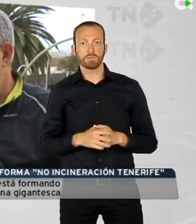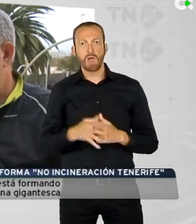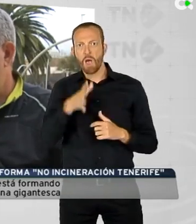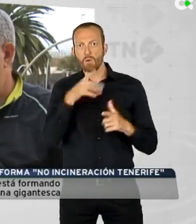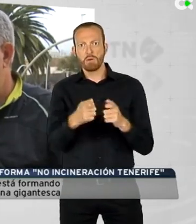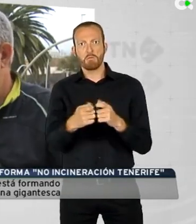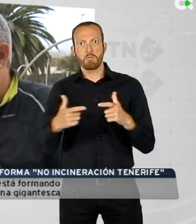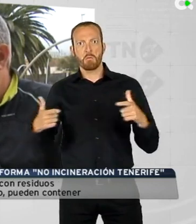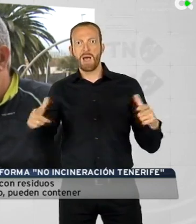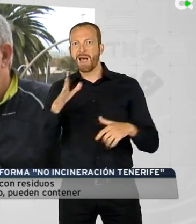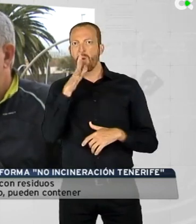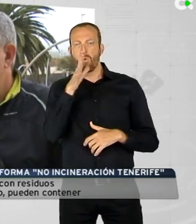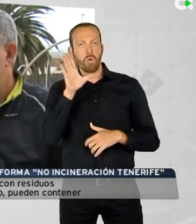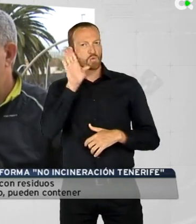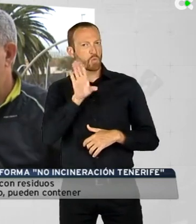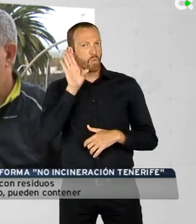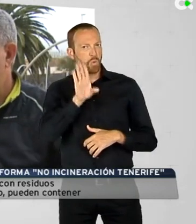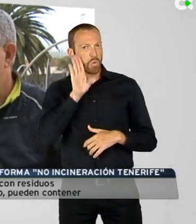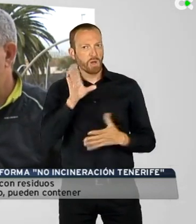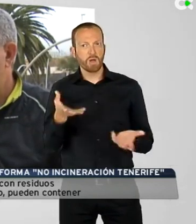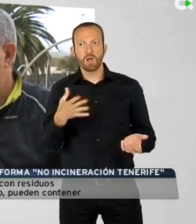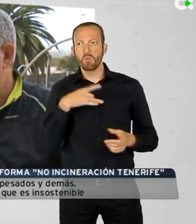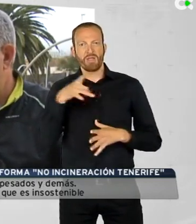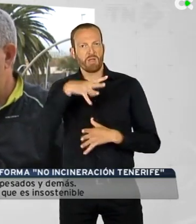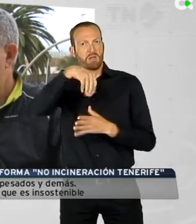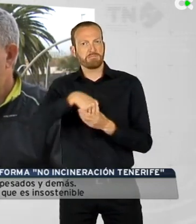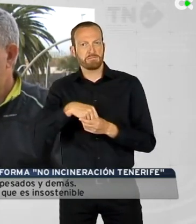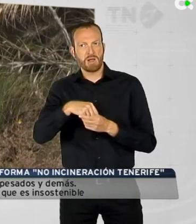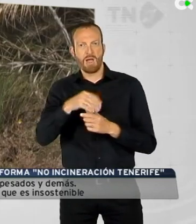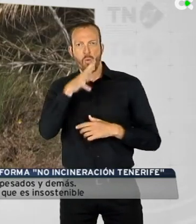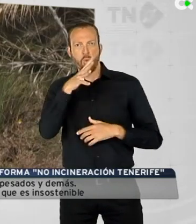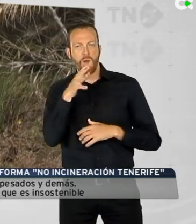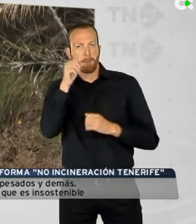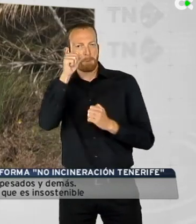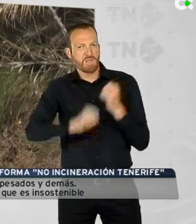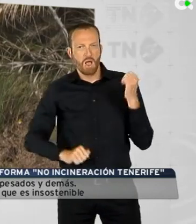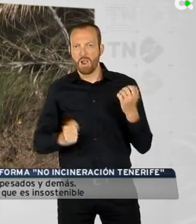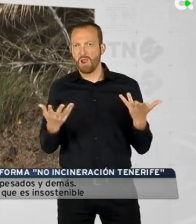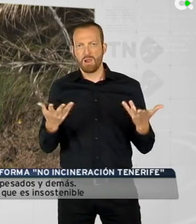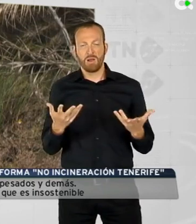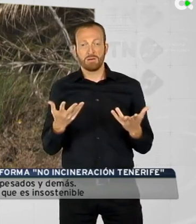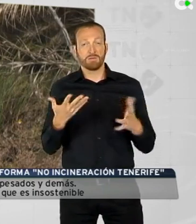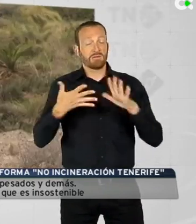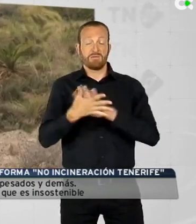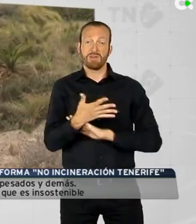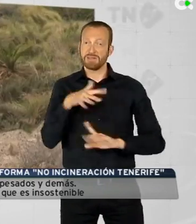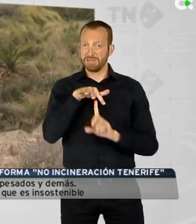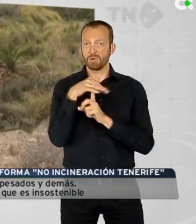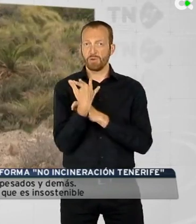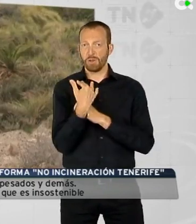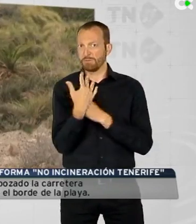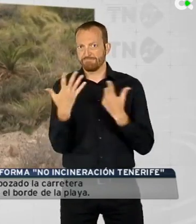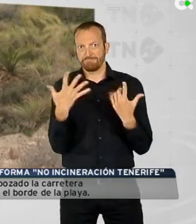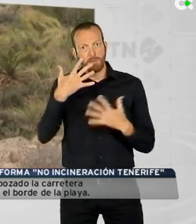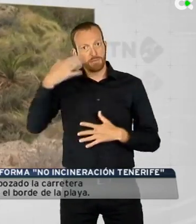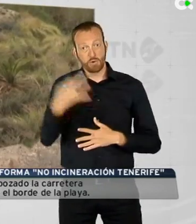laguna gigantesca de aguas con residuos que en principio pueden contener hasta metales pesados y demás. Es una situación que es